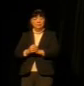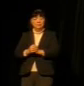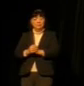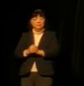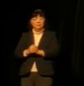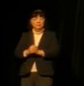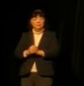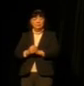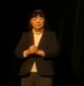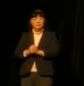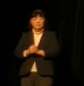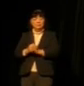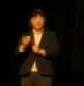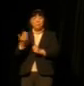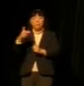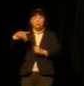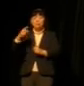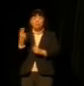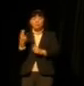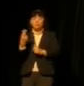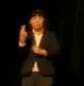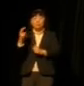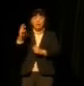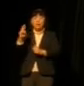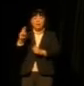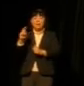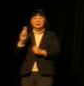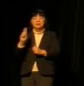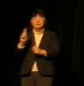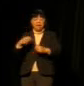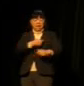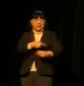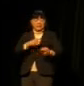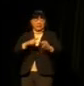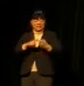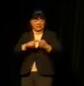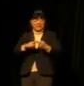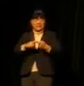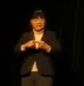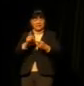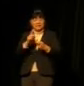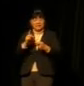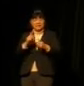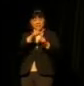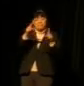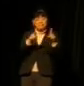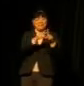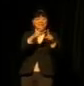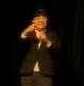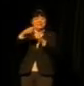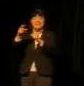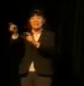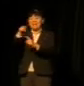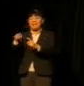ポストトラウマティックストレスディスオーダーで、ね、心的外傷後ストレス障害 PTSD、 ね、皆さんも気